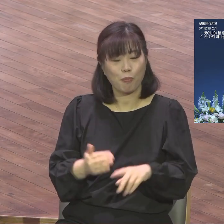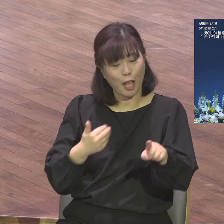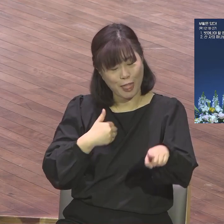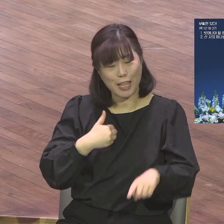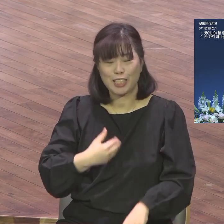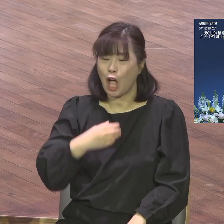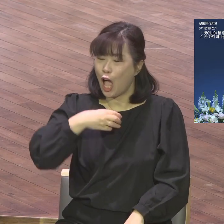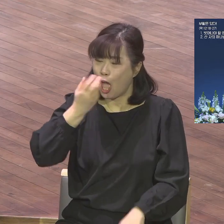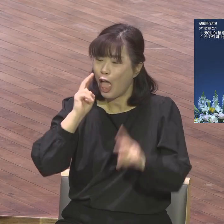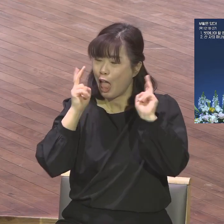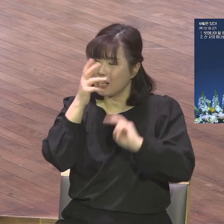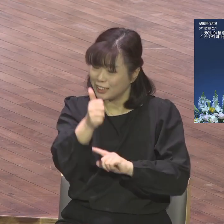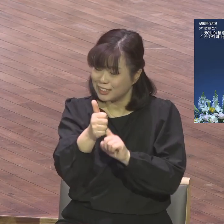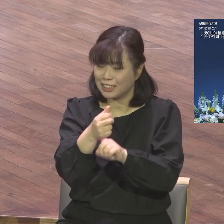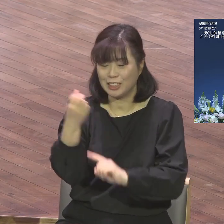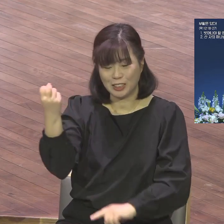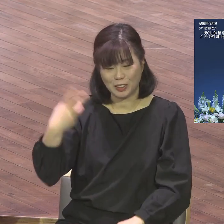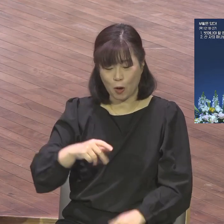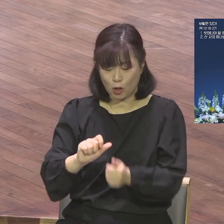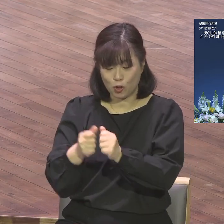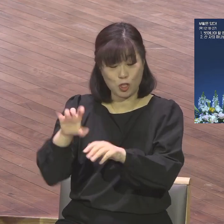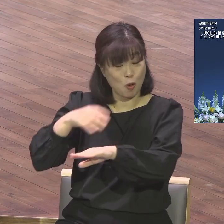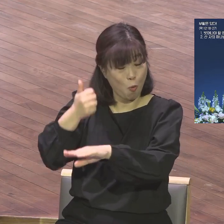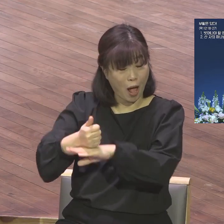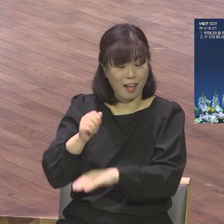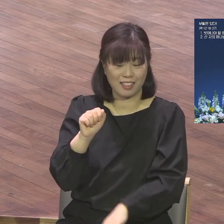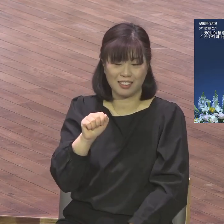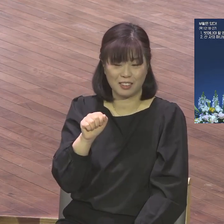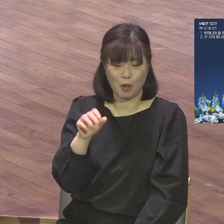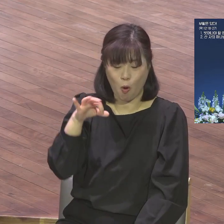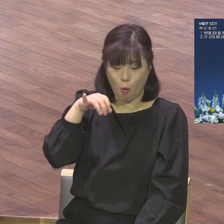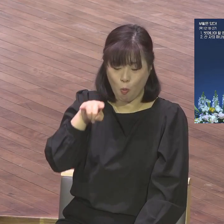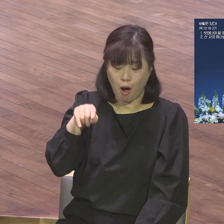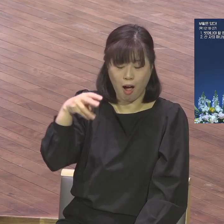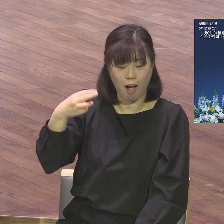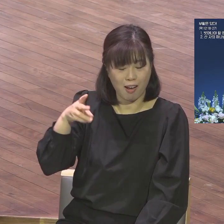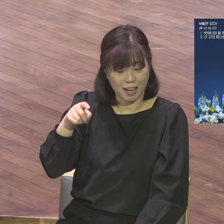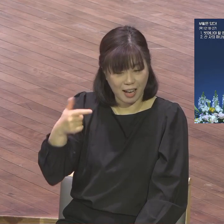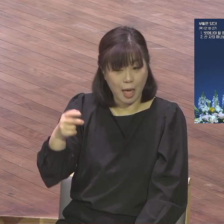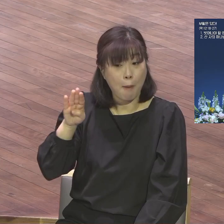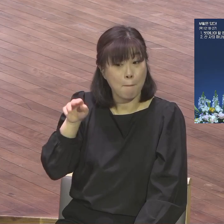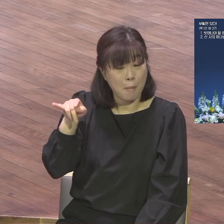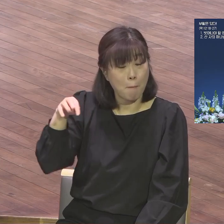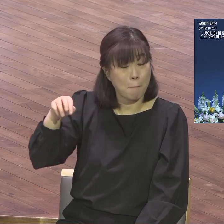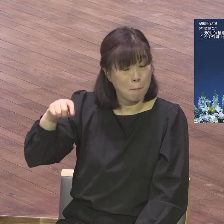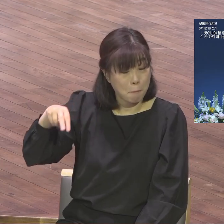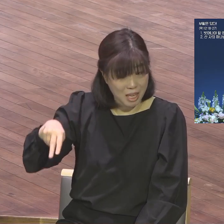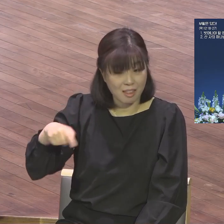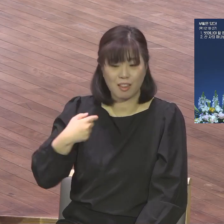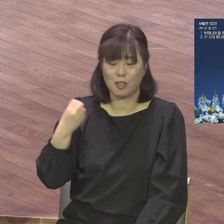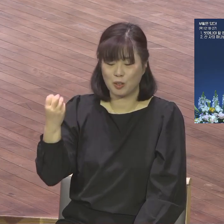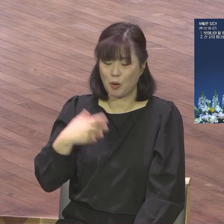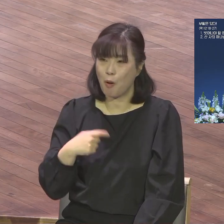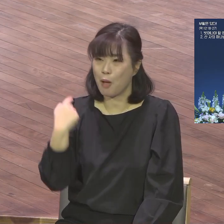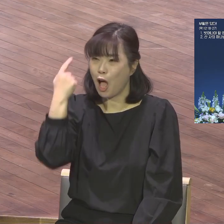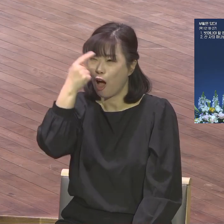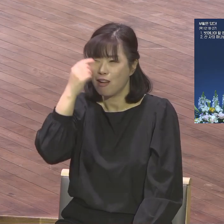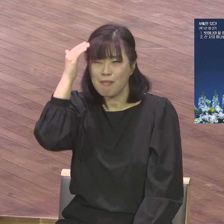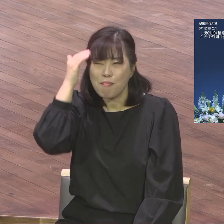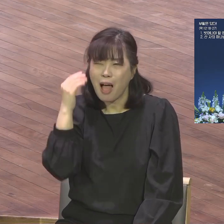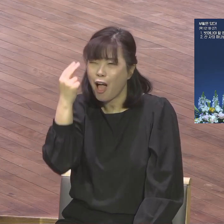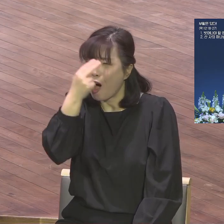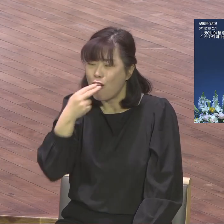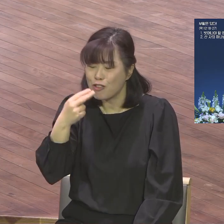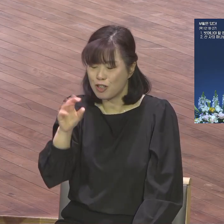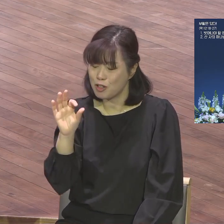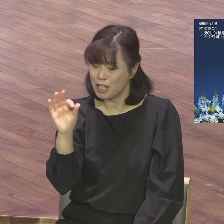게이츠, 워런 비핏, 또 뭐 오프라 윈프리 같은 그 당시 그 미국 사회에서 가장 인기 있고 알아주는 사람